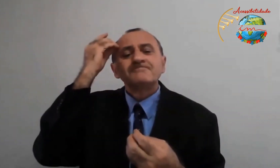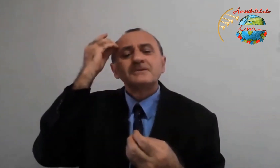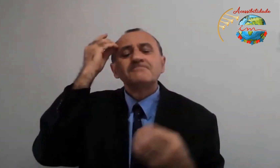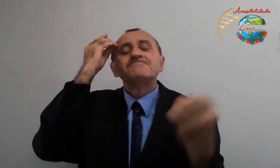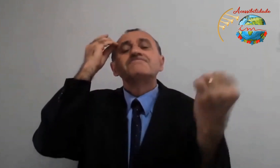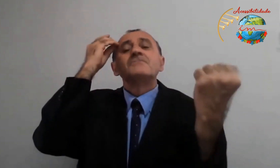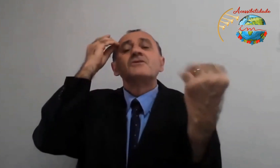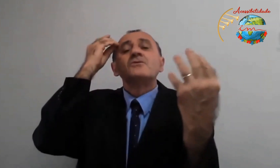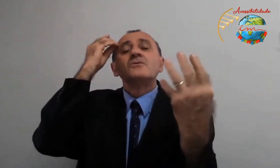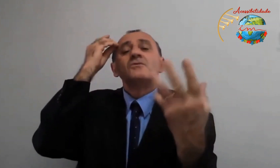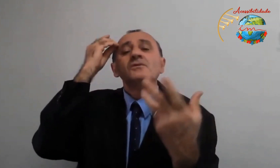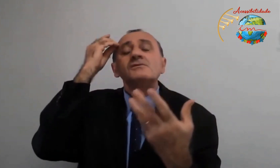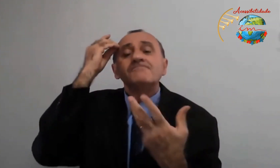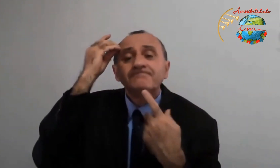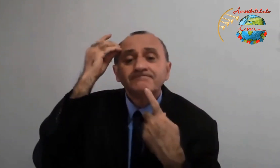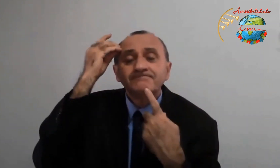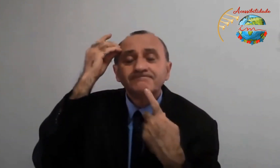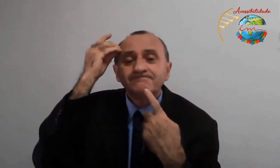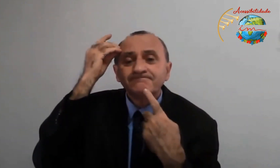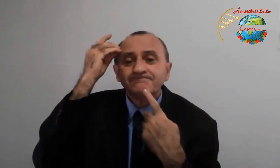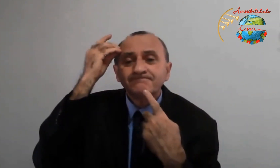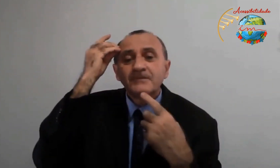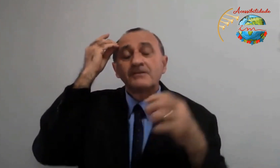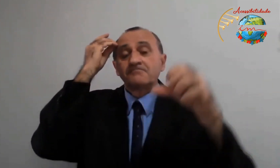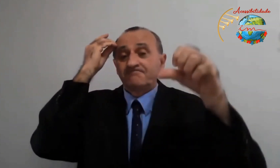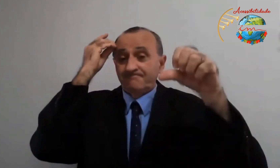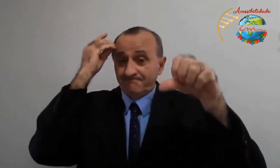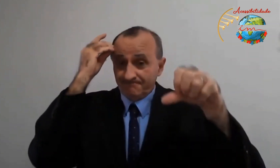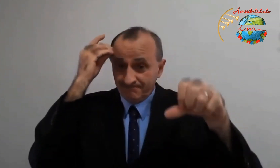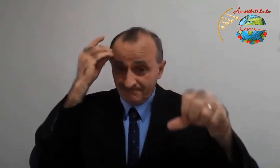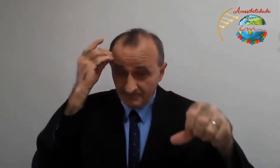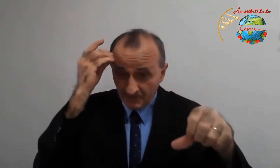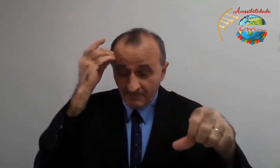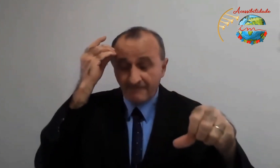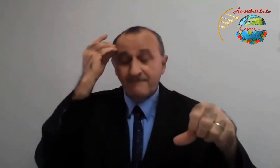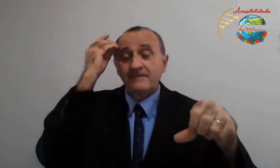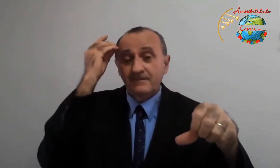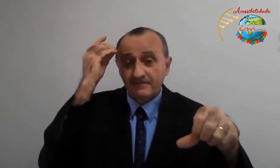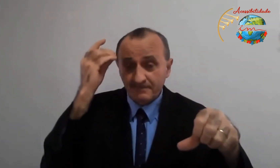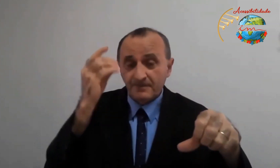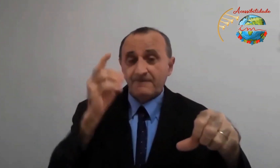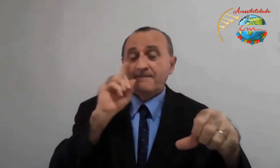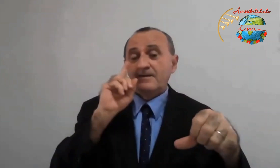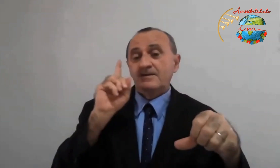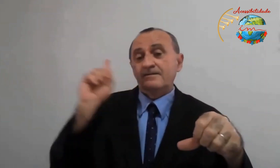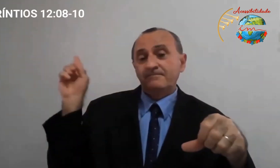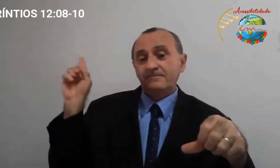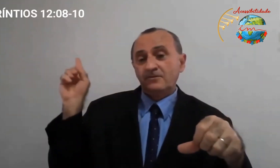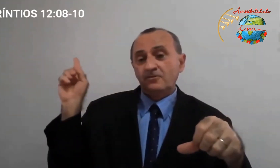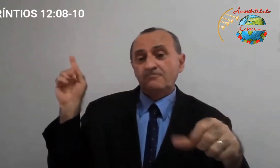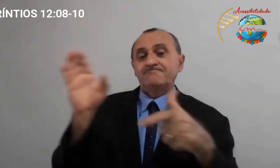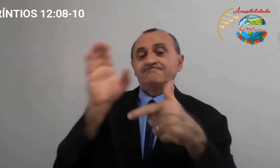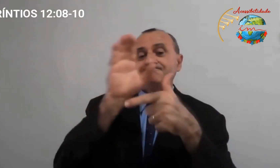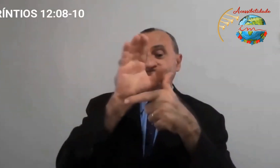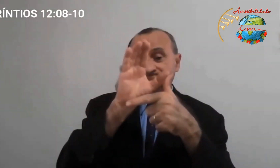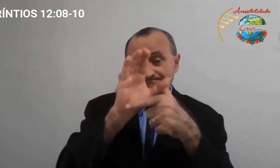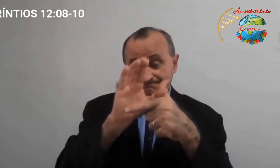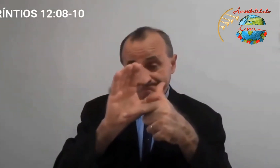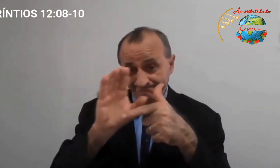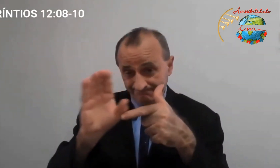E quantos são os dons? Lembram? Isso, são 9 os dons espirituais. Veja aqui, também na primeira carta